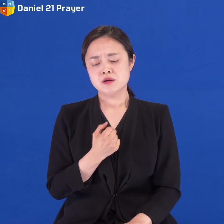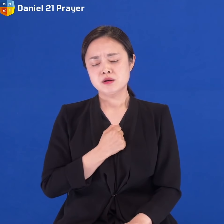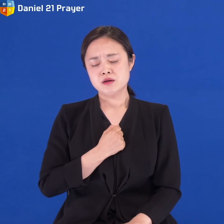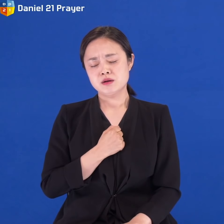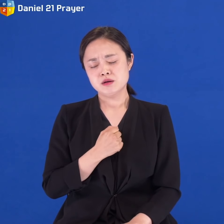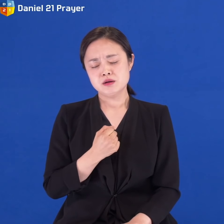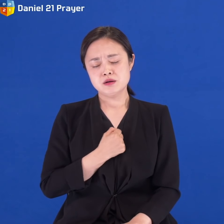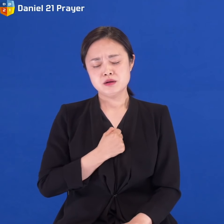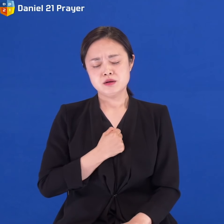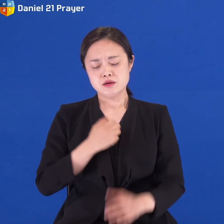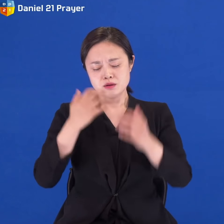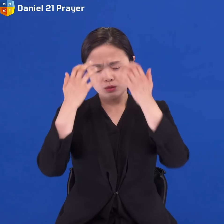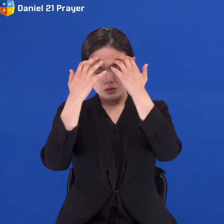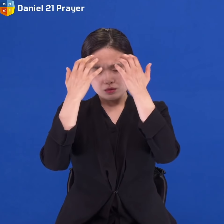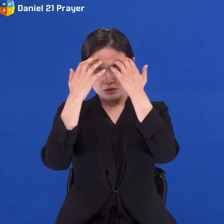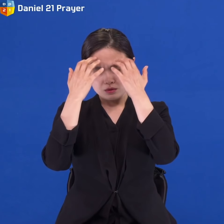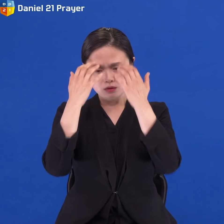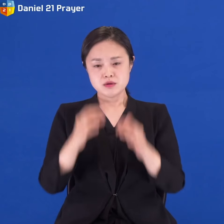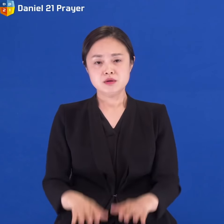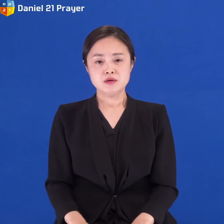제가 울 일이 아닌데 우네요.